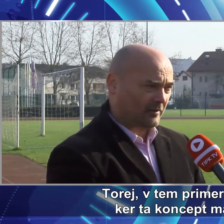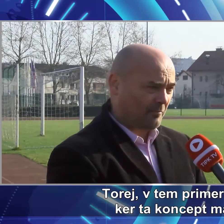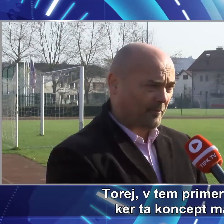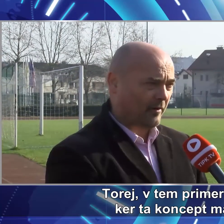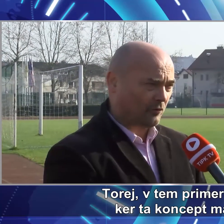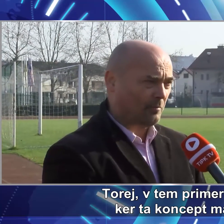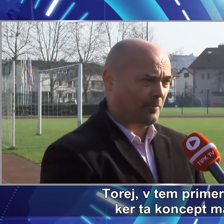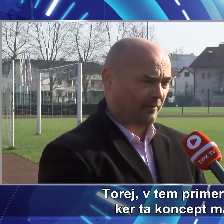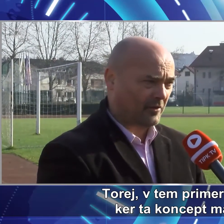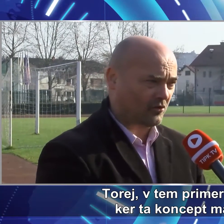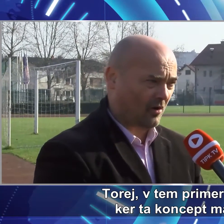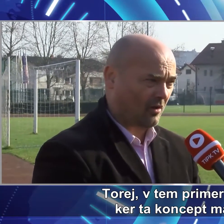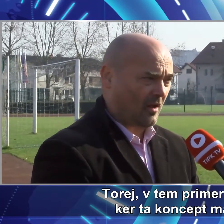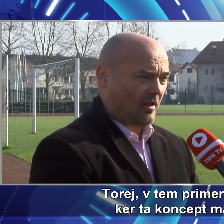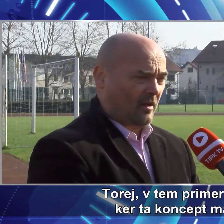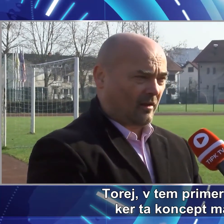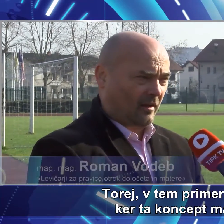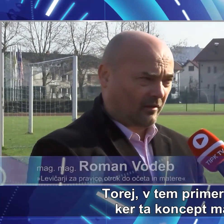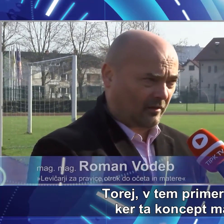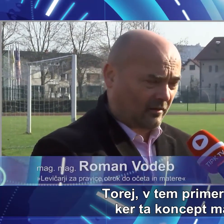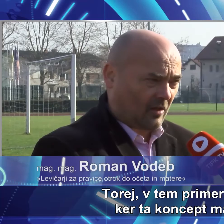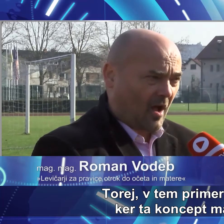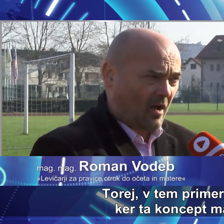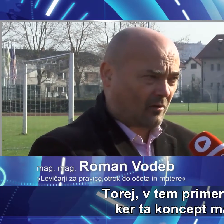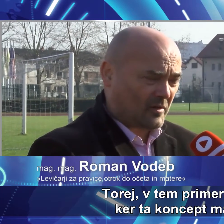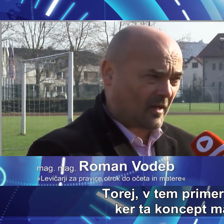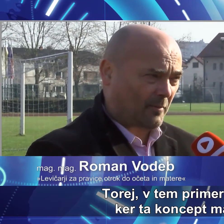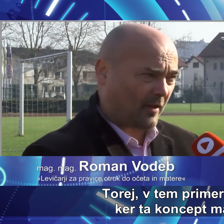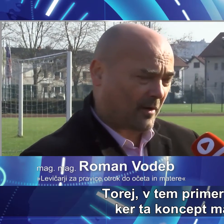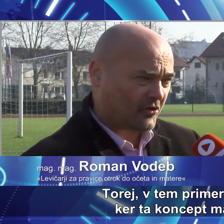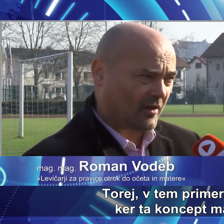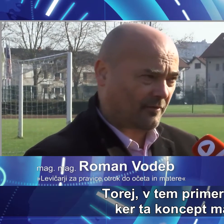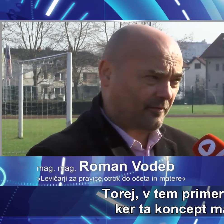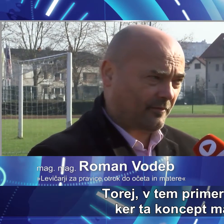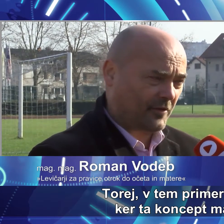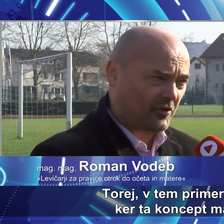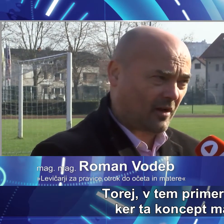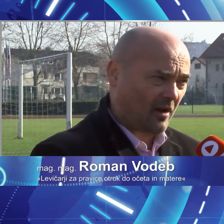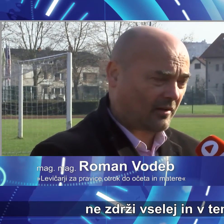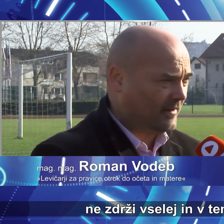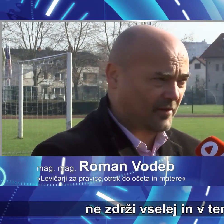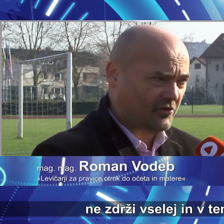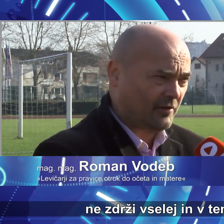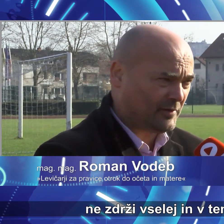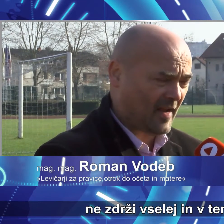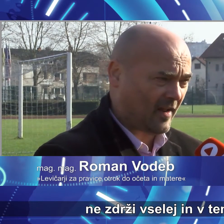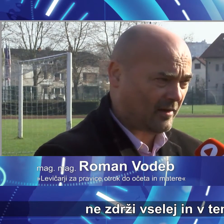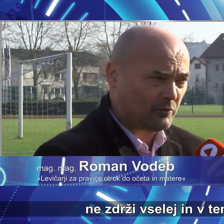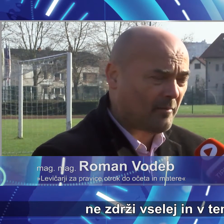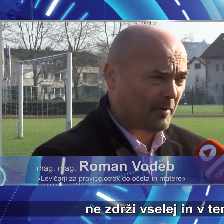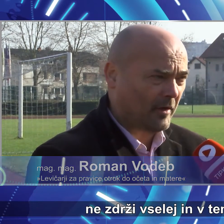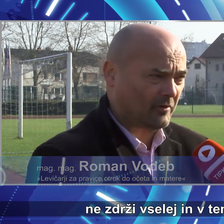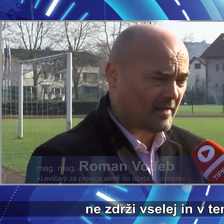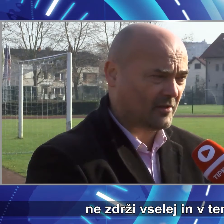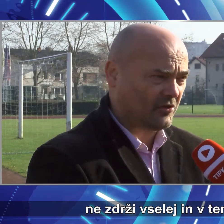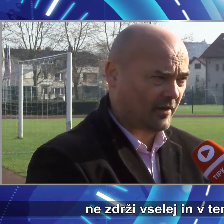Torej, v tem primeru je to pravično, ker ta koncept manjšina, večina ne zdrži vselej in v